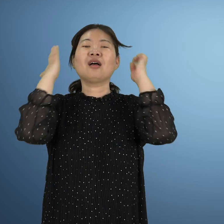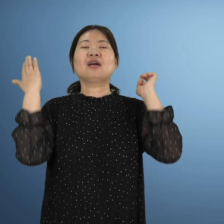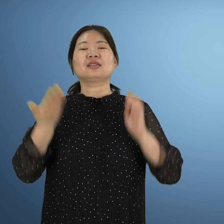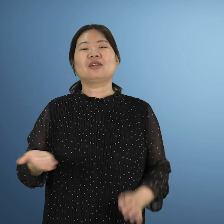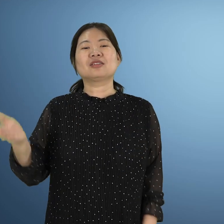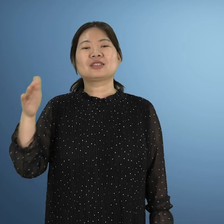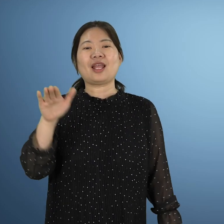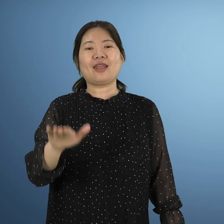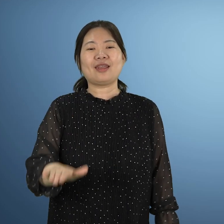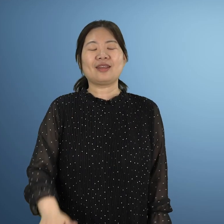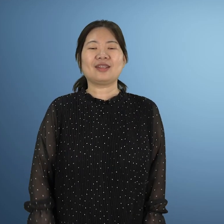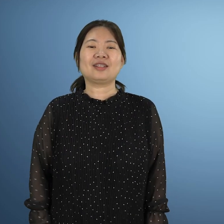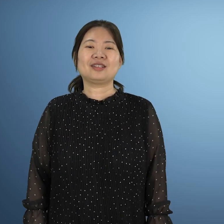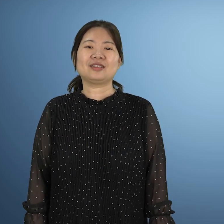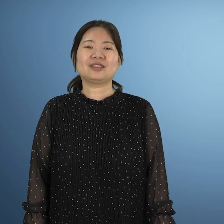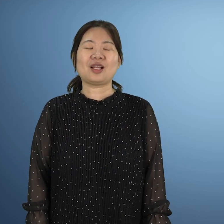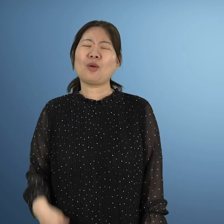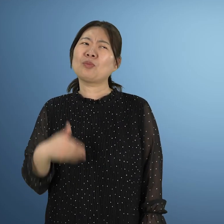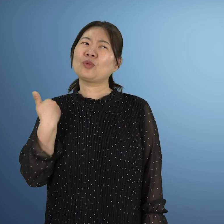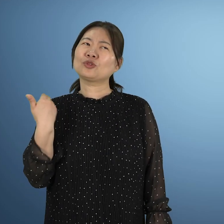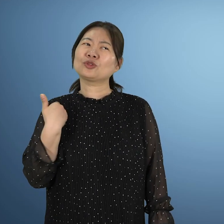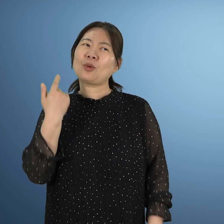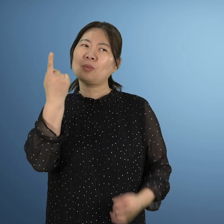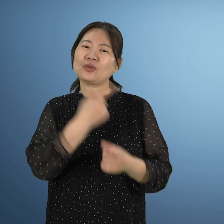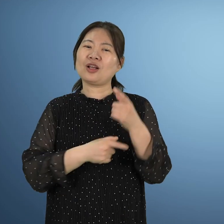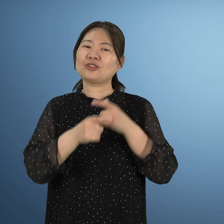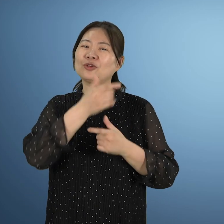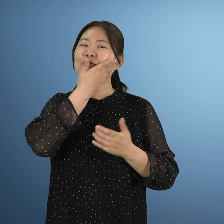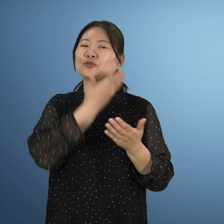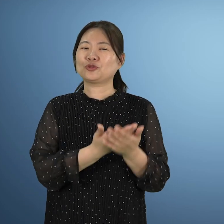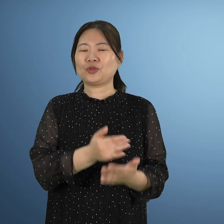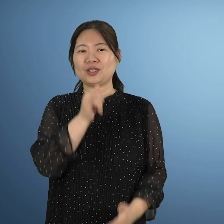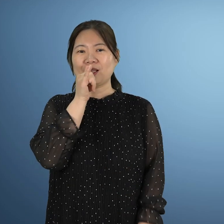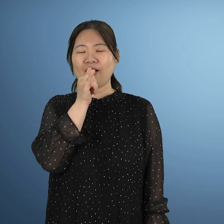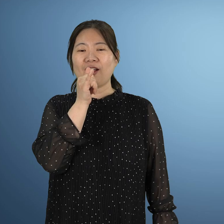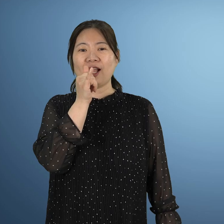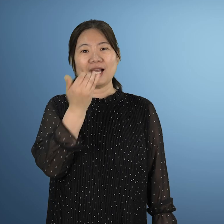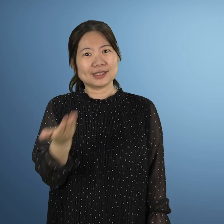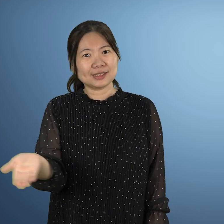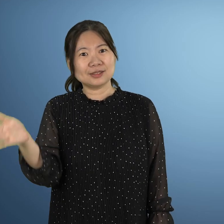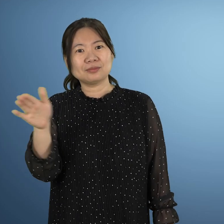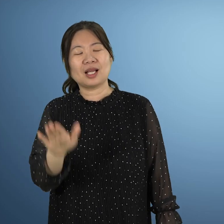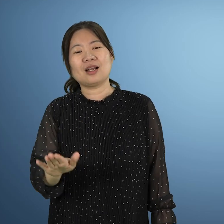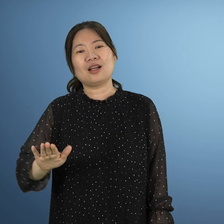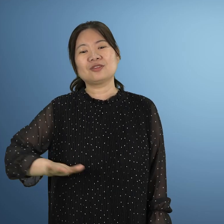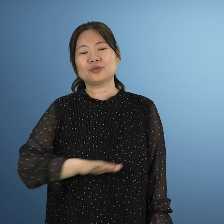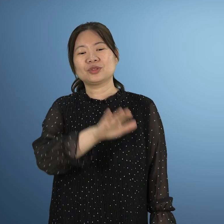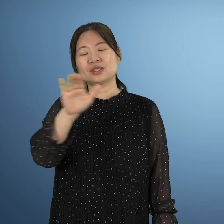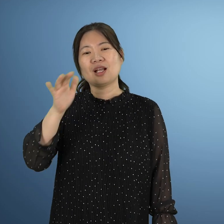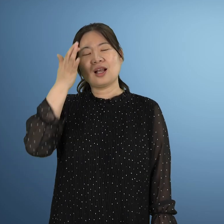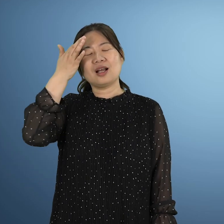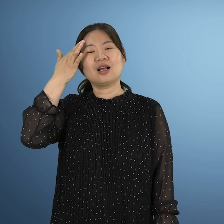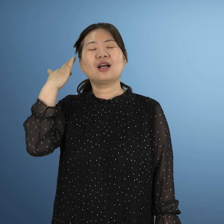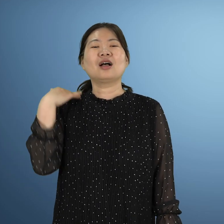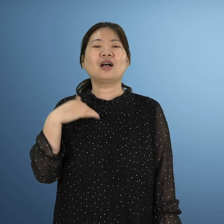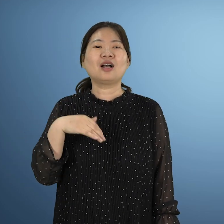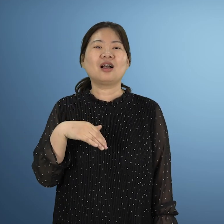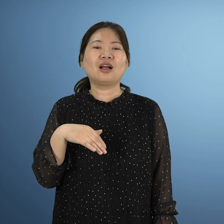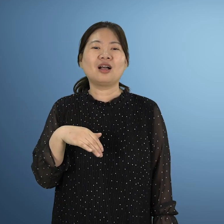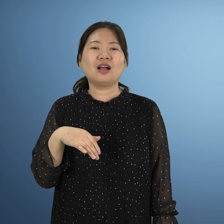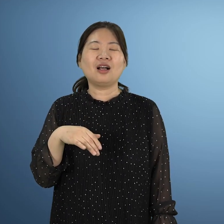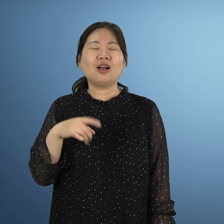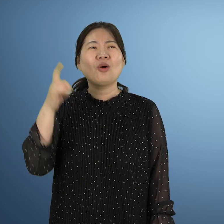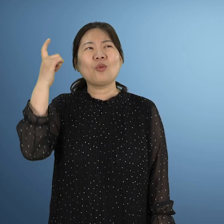하지만 모르는 것보다 더 중요한 게 그래도 우리가 why라는